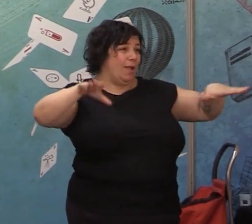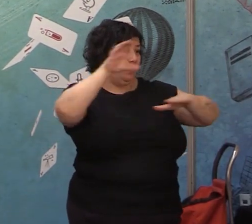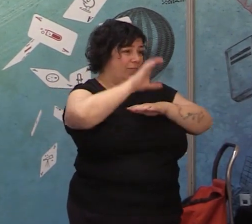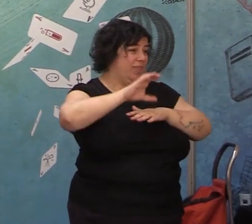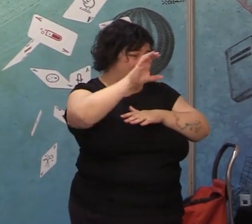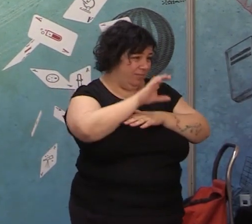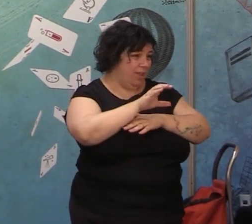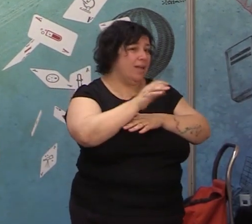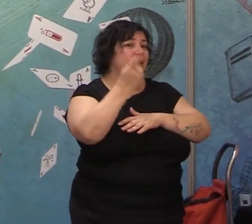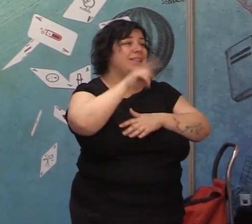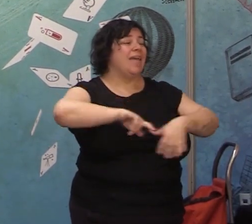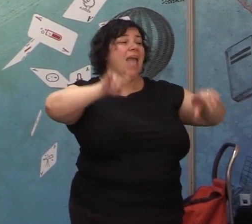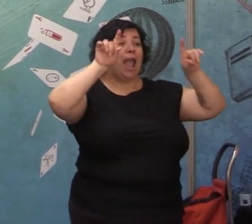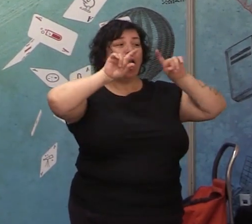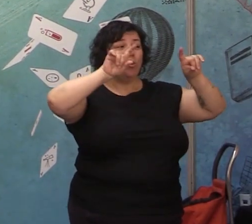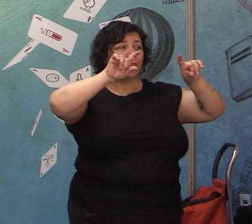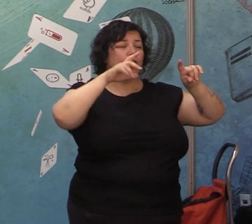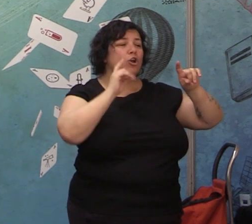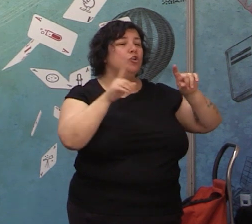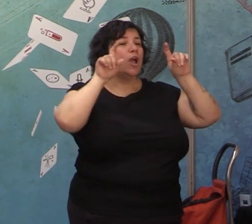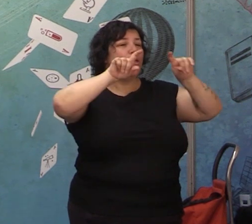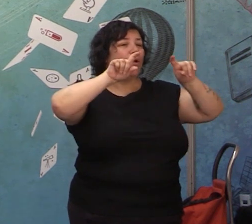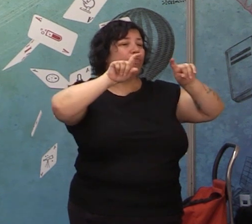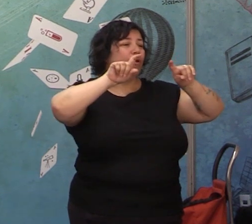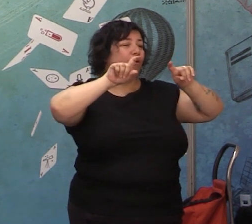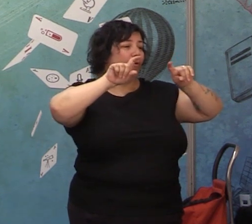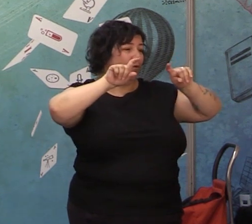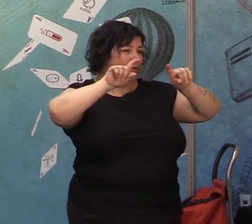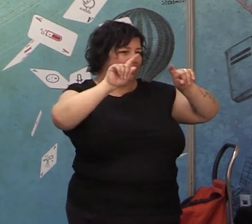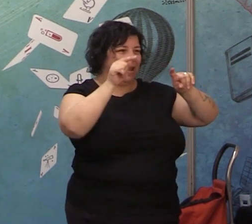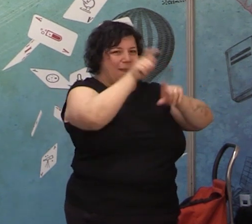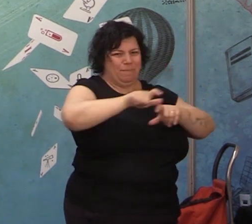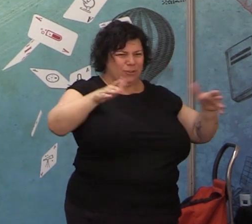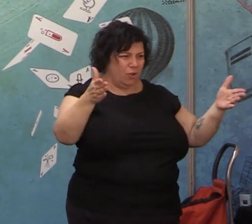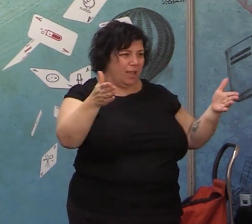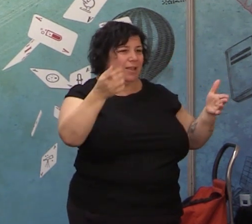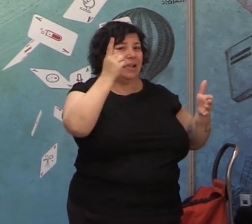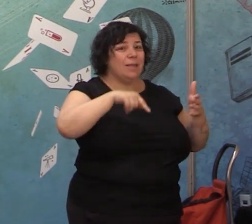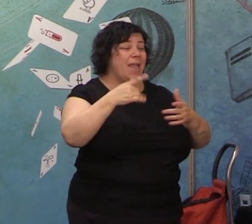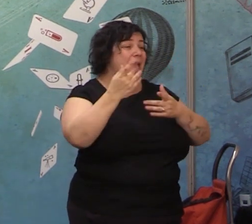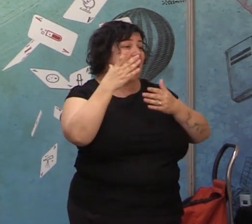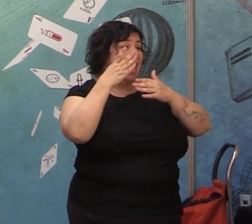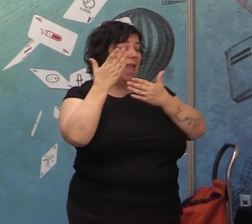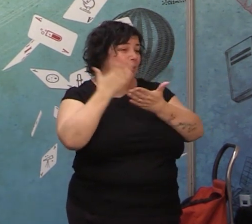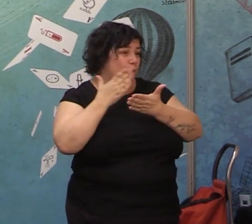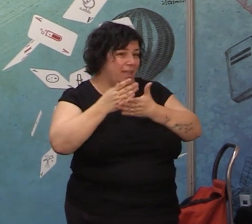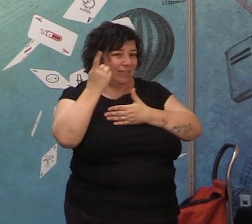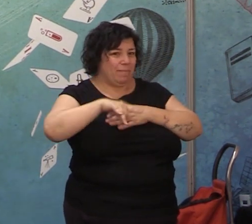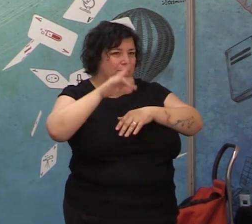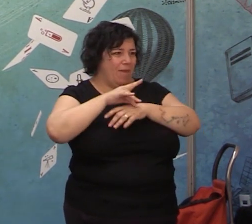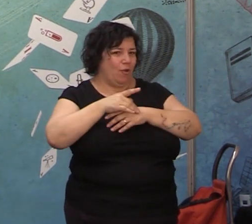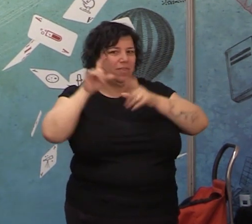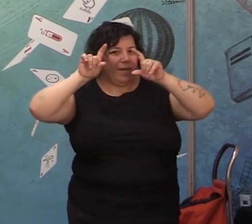científica, educación no solo para la gente, sino para los estudiantes y para los